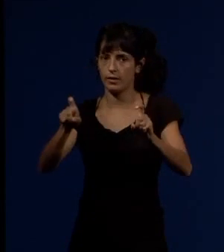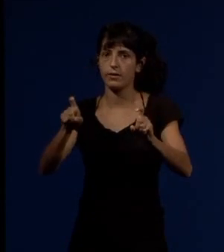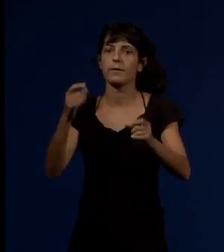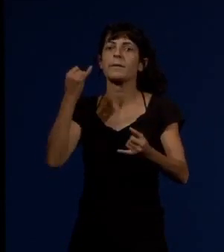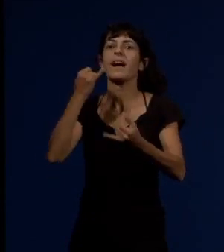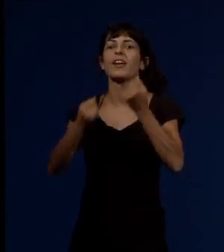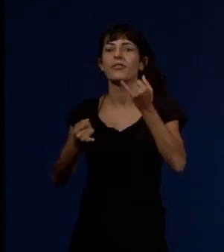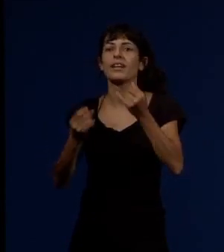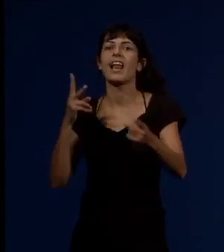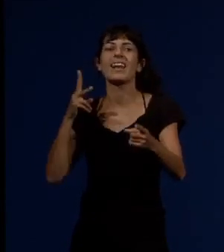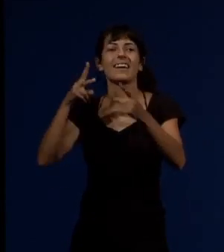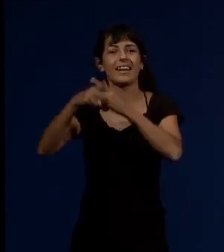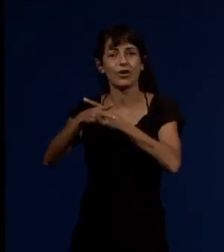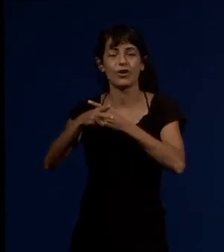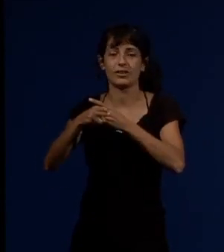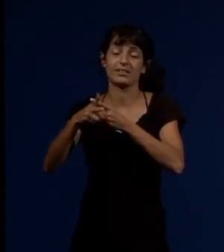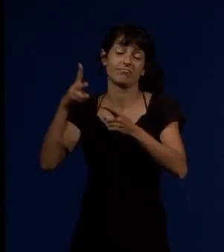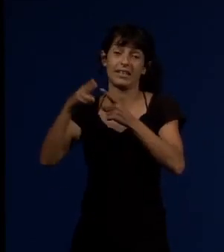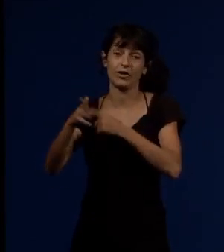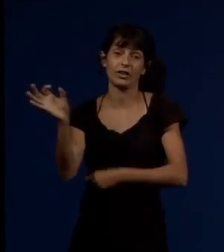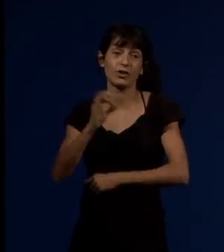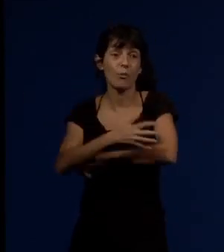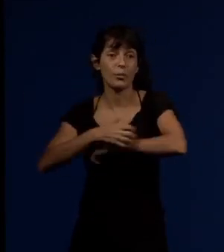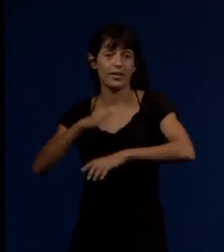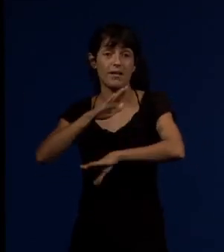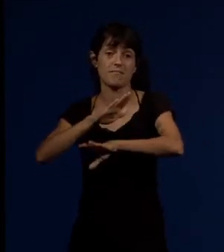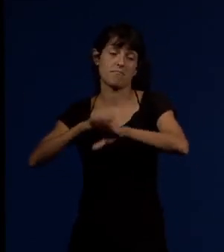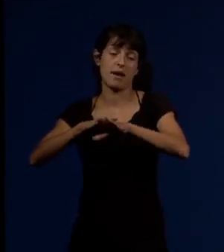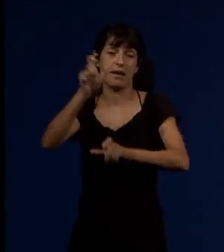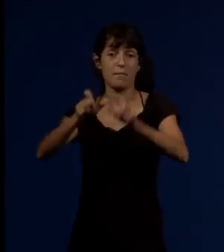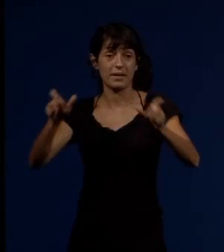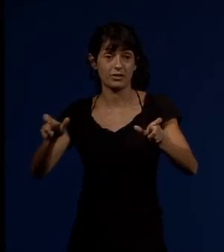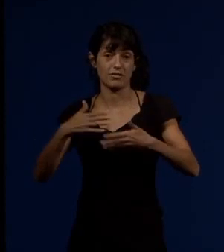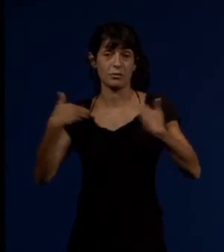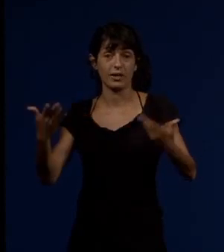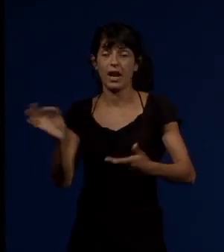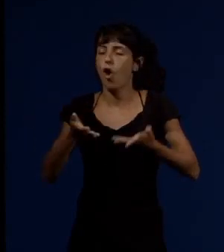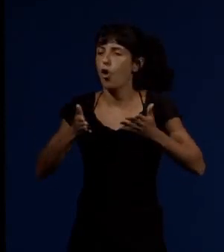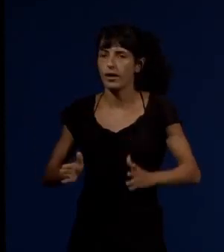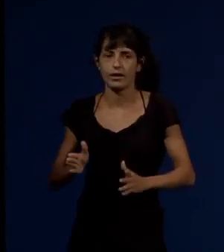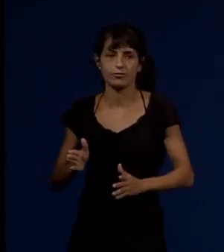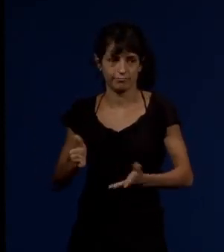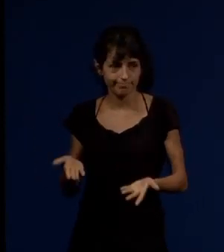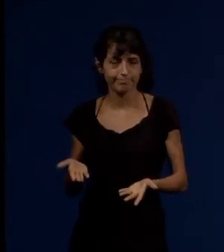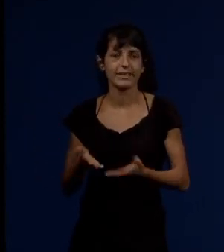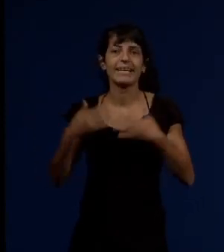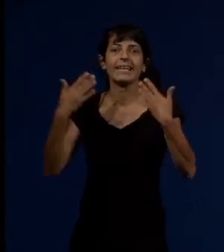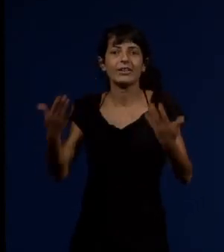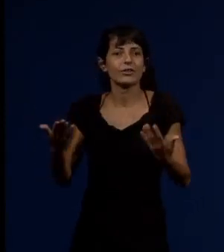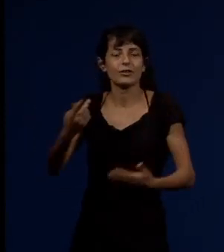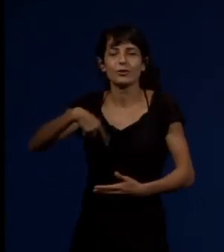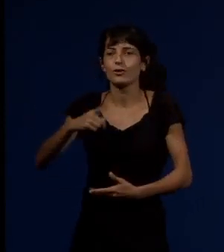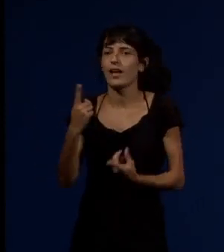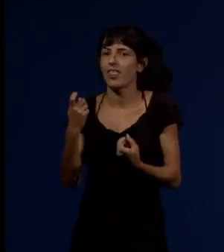recortes, repagos e pobreza para o conxunto das nosas xentes, dos nosos fillos e das nosas fillas. Por tanto, temos unha